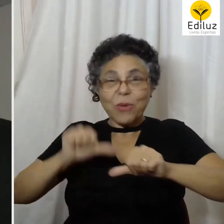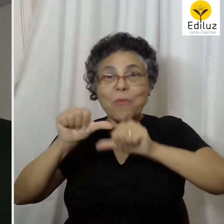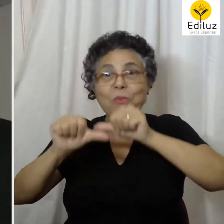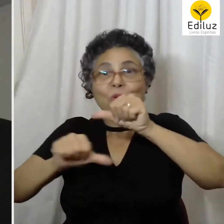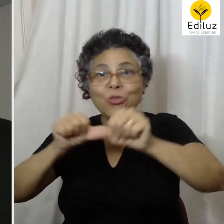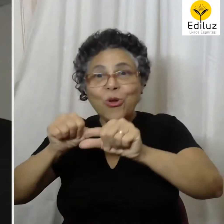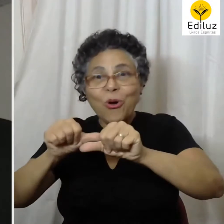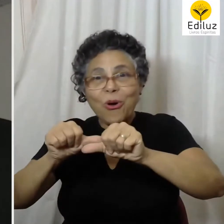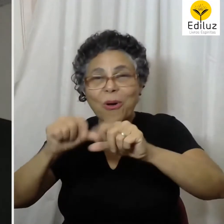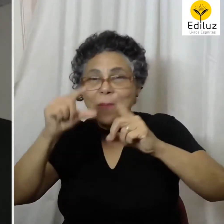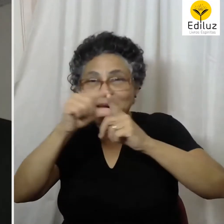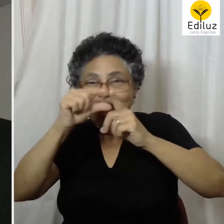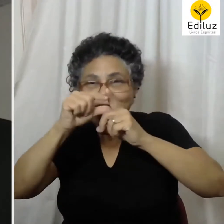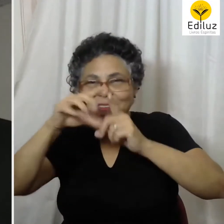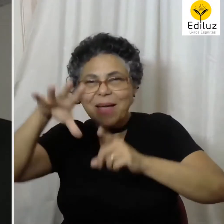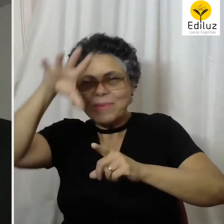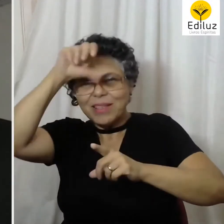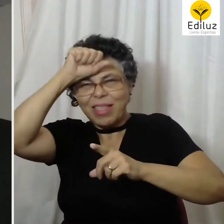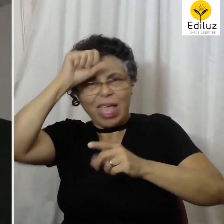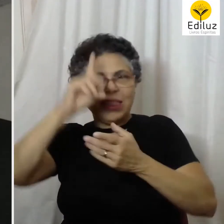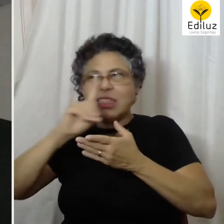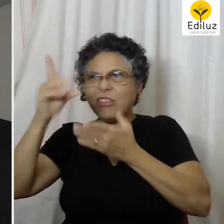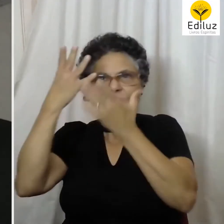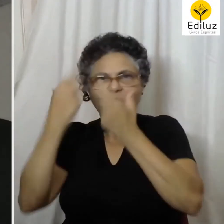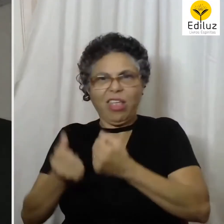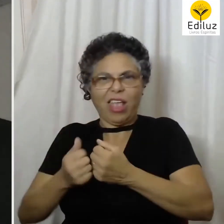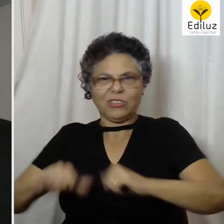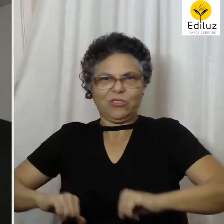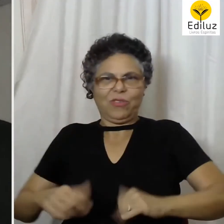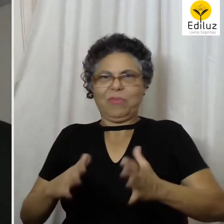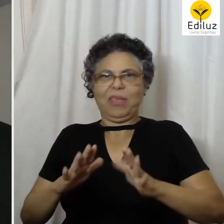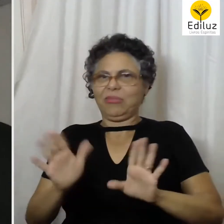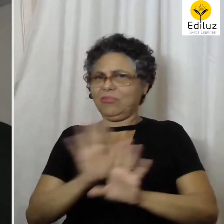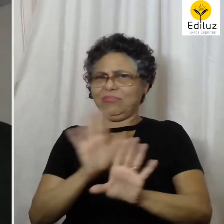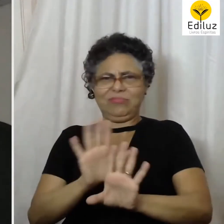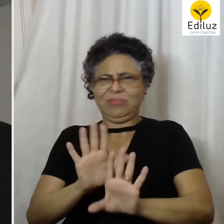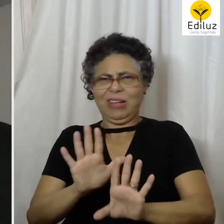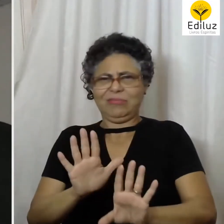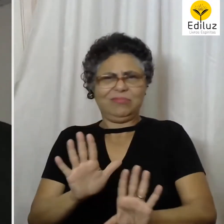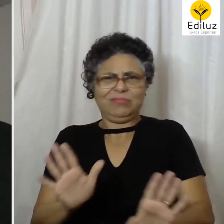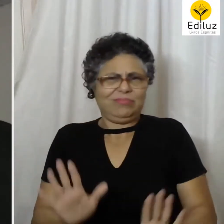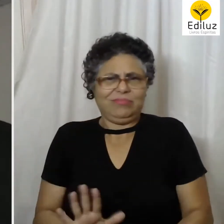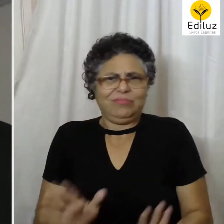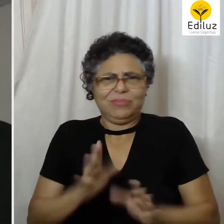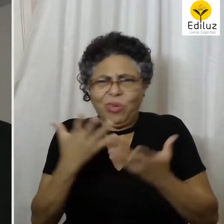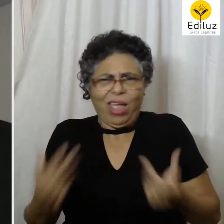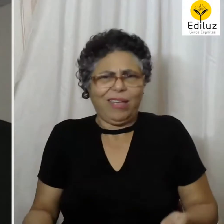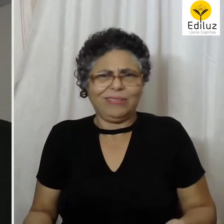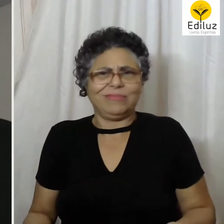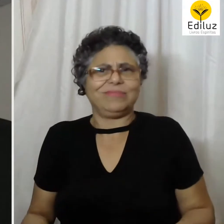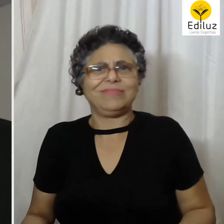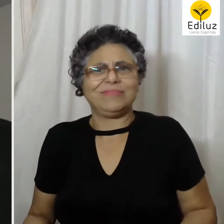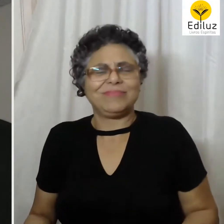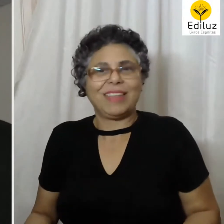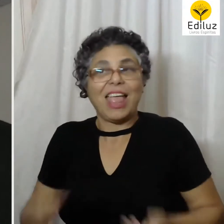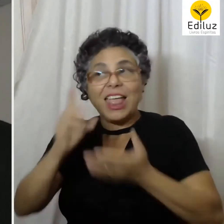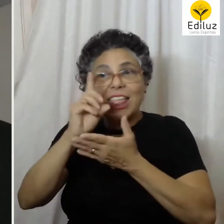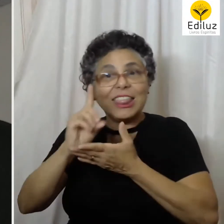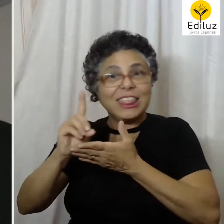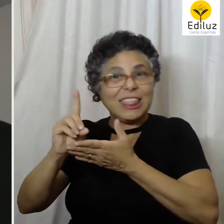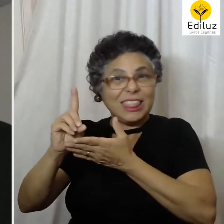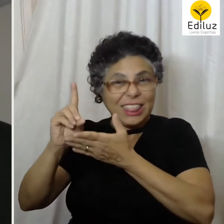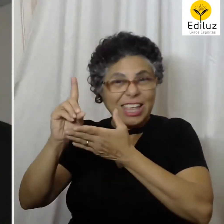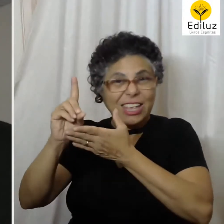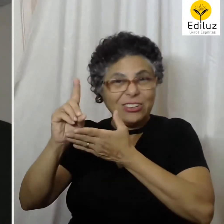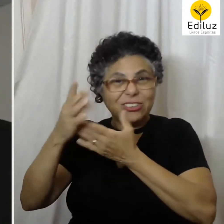quer que soframos, não necessariamente. O sofrimento, na maioria das vezes,